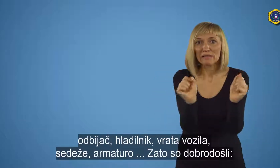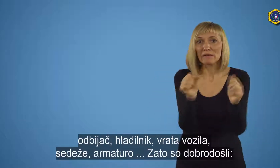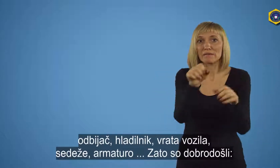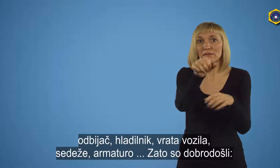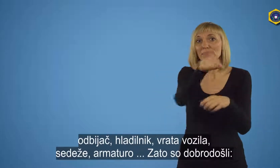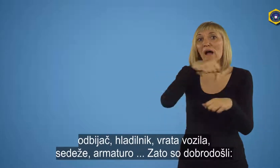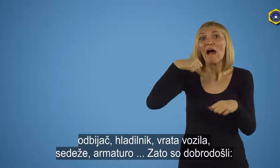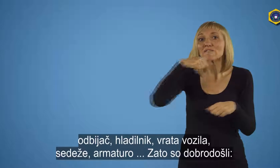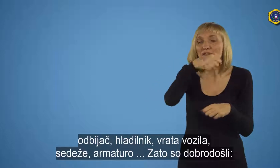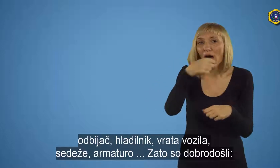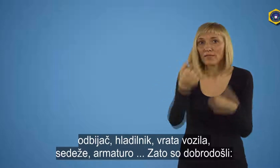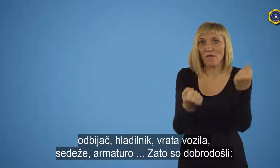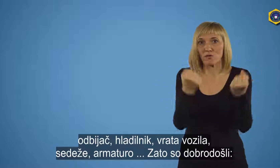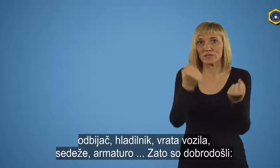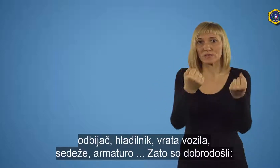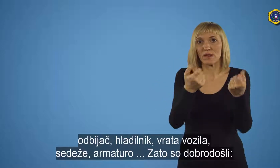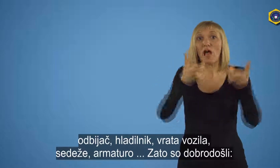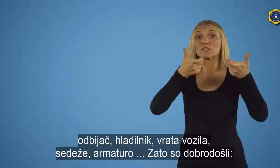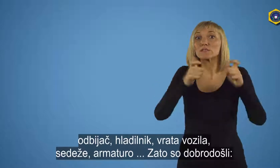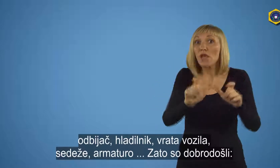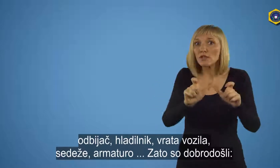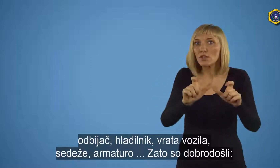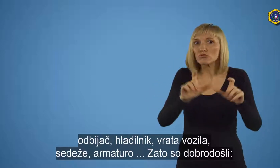sedeže, armaturo.